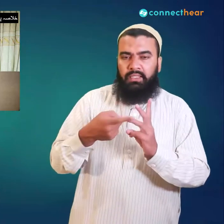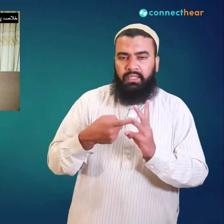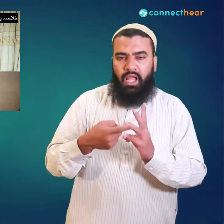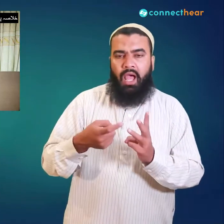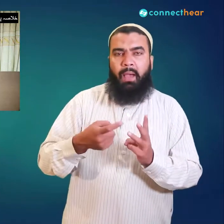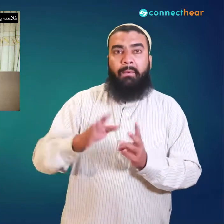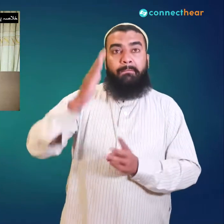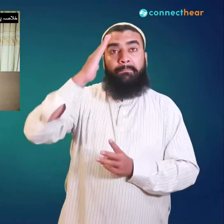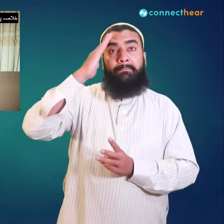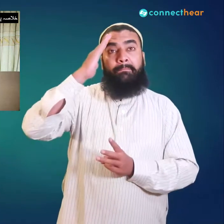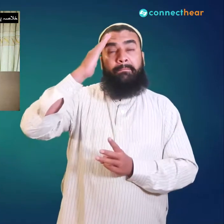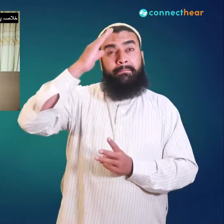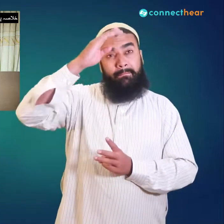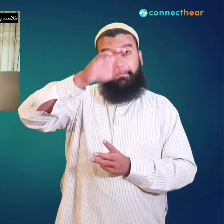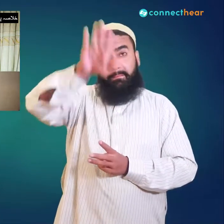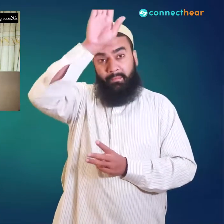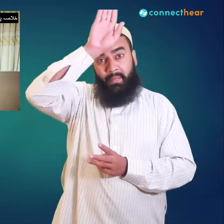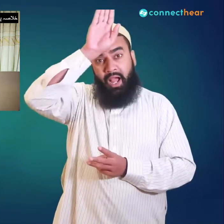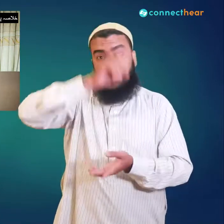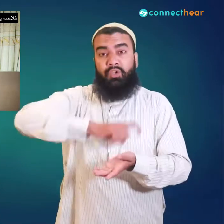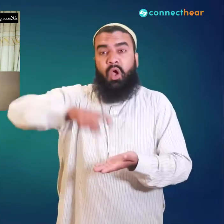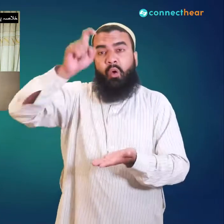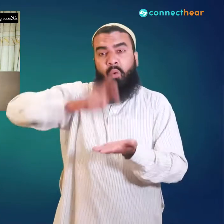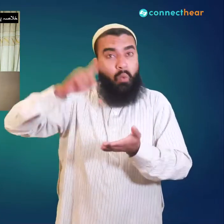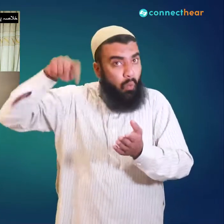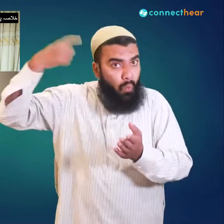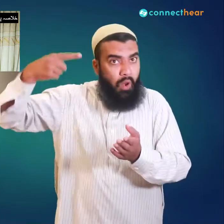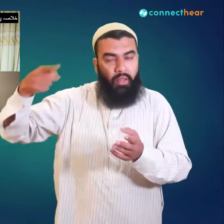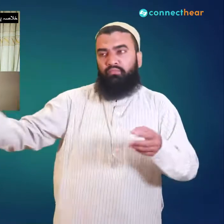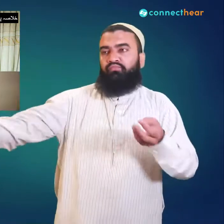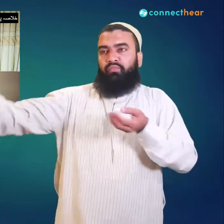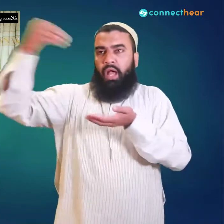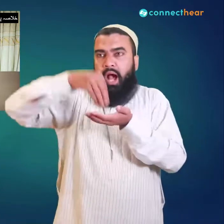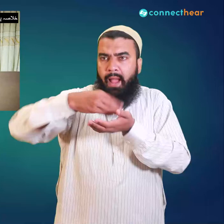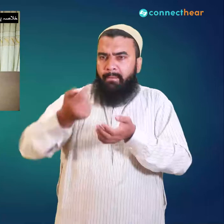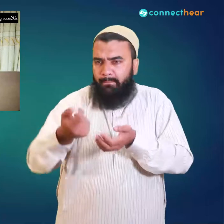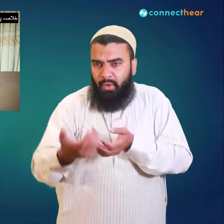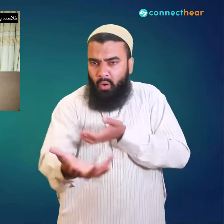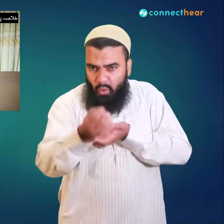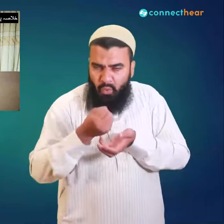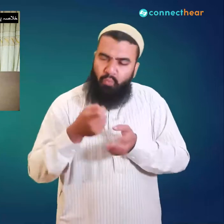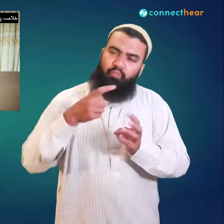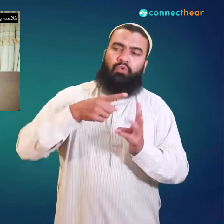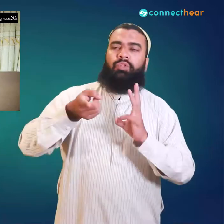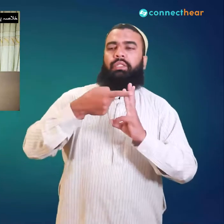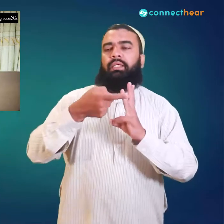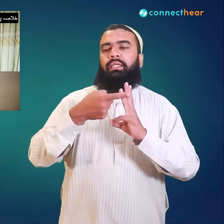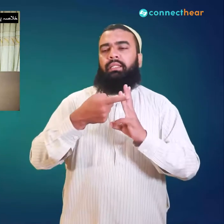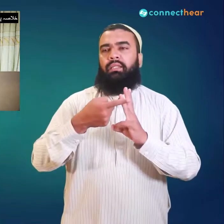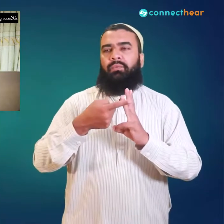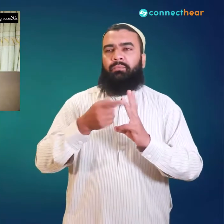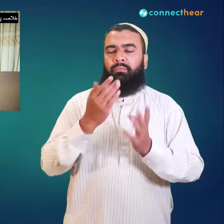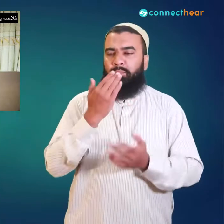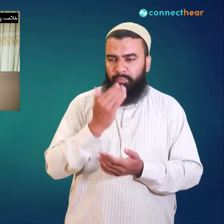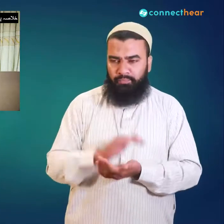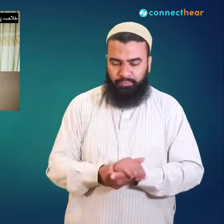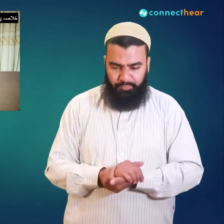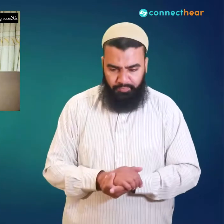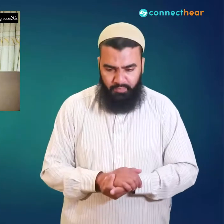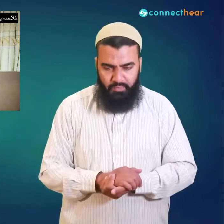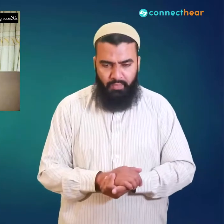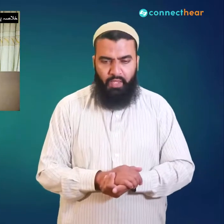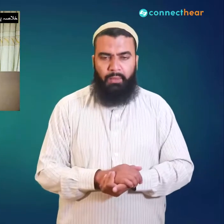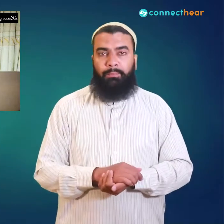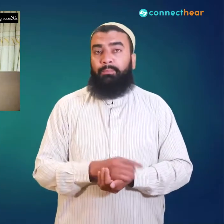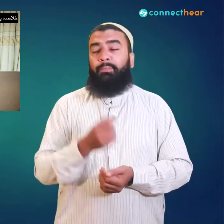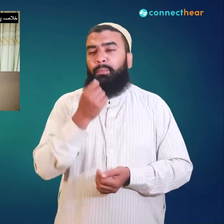کرنے اور اس کا انتظام اور انصرام کرنے اور اس کو تقسیم کرنے میں جو لوگ شامل ہوتے ہیں، جو کام کرتے ہیں، ان کی